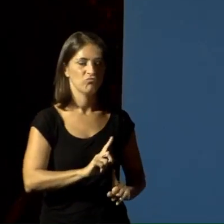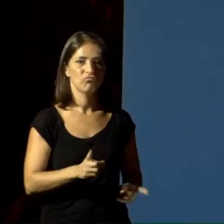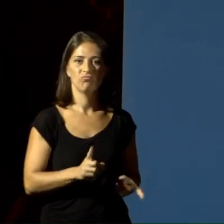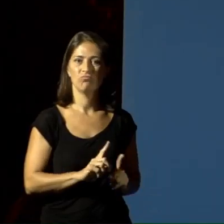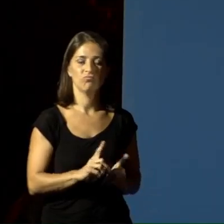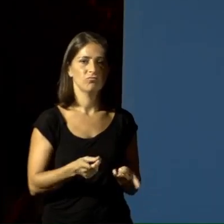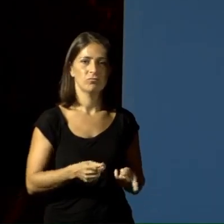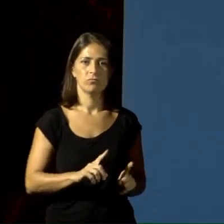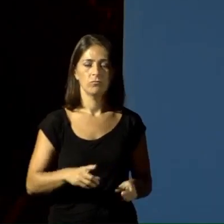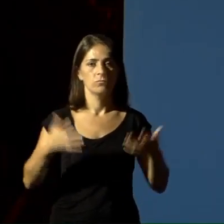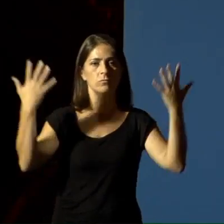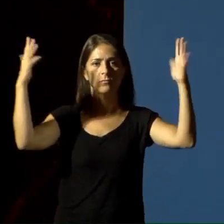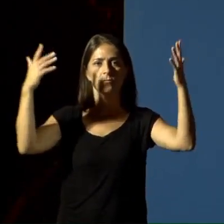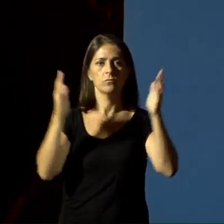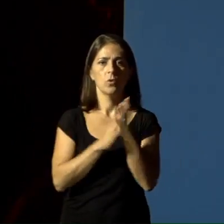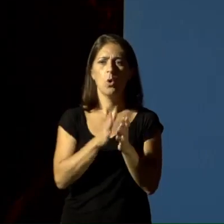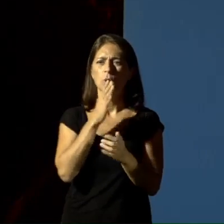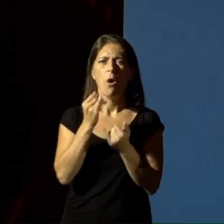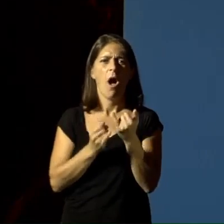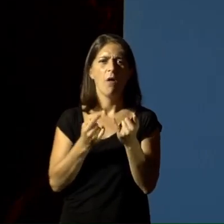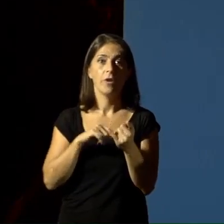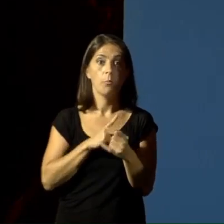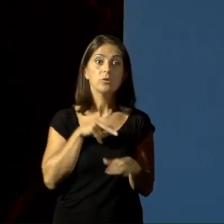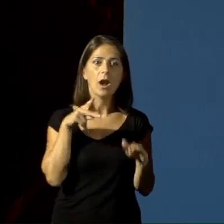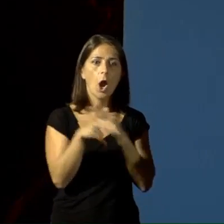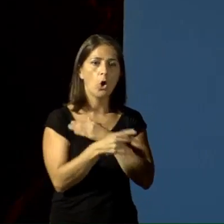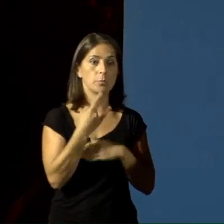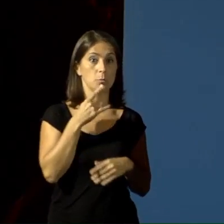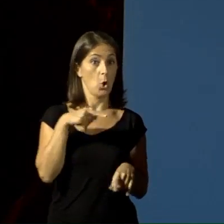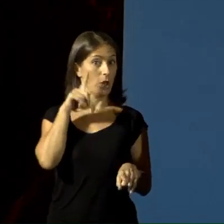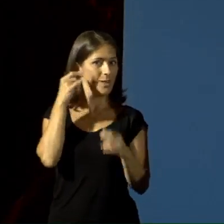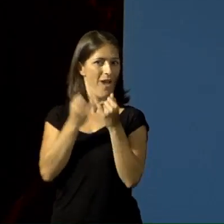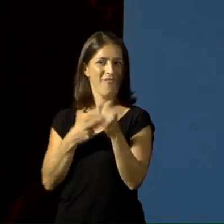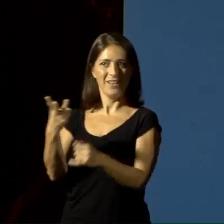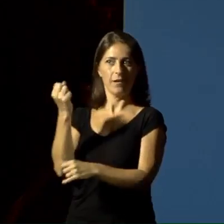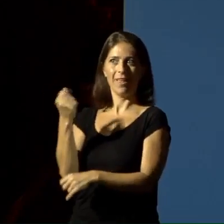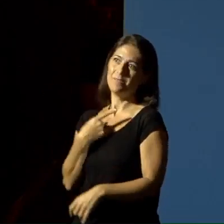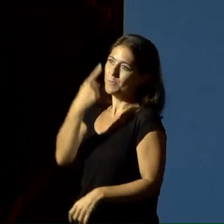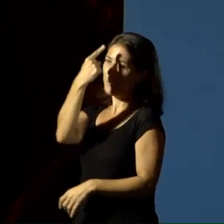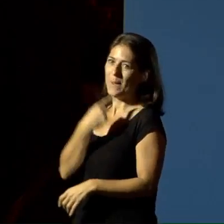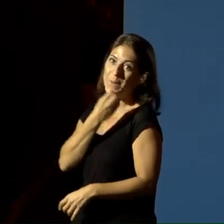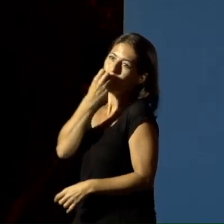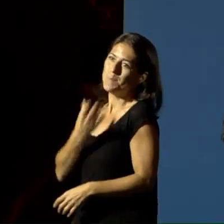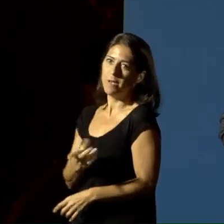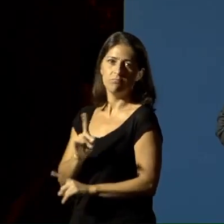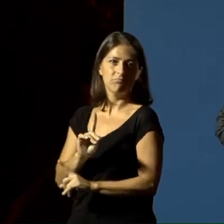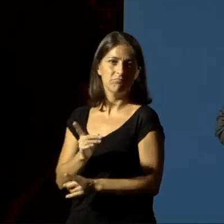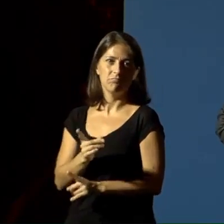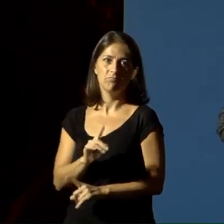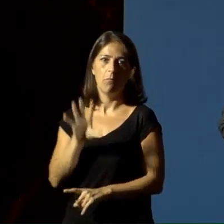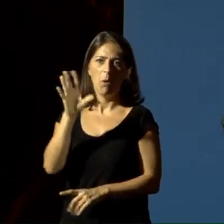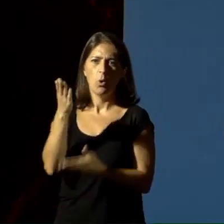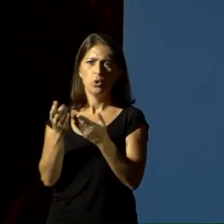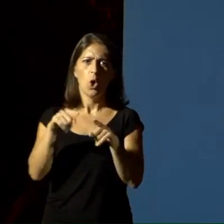xusto non presume de facer recortes para quedar a ben ca troika, porque un país xusto non